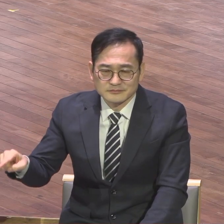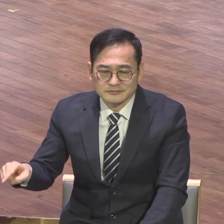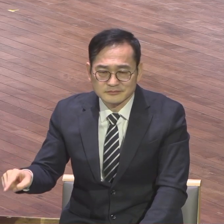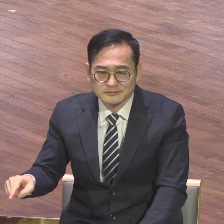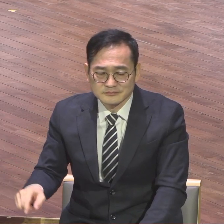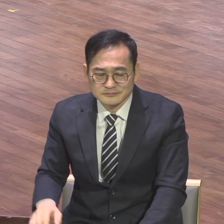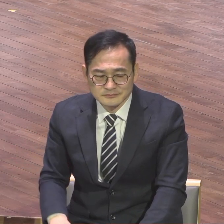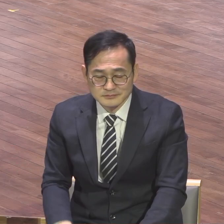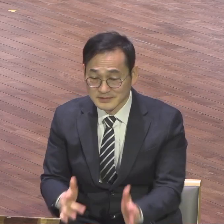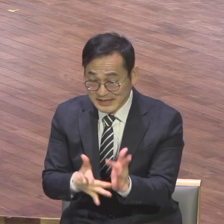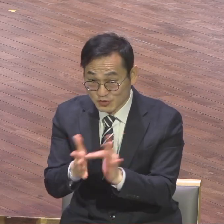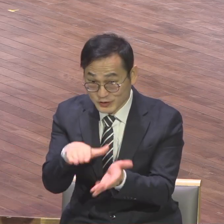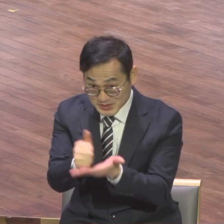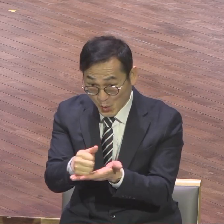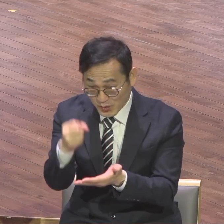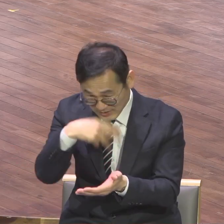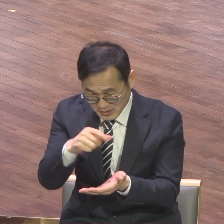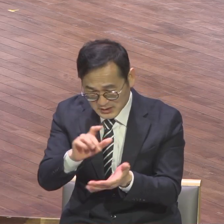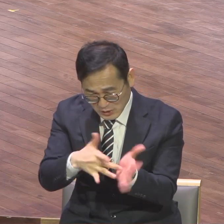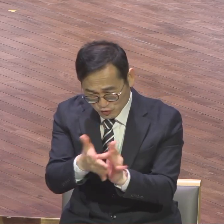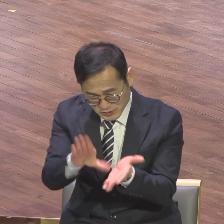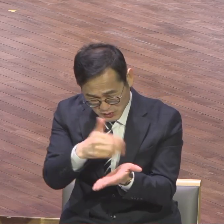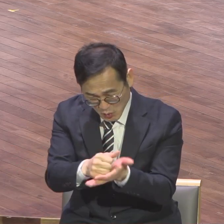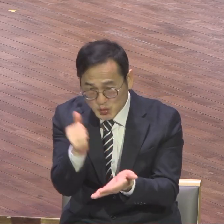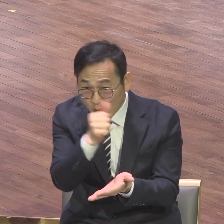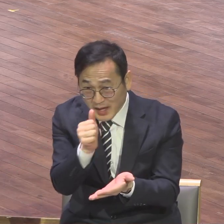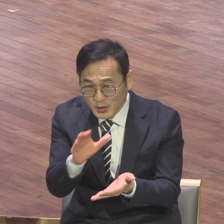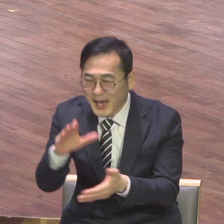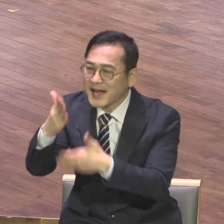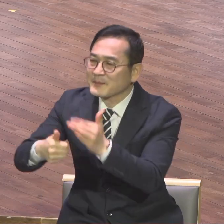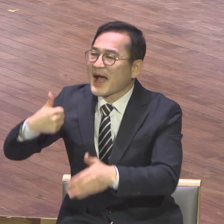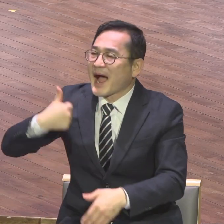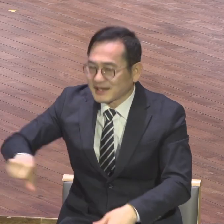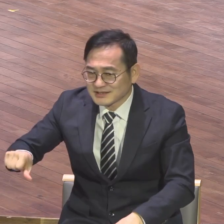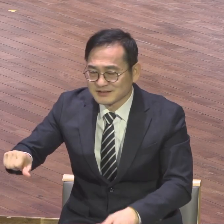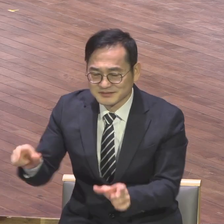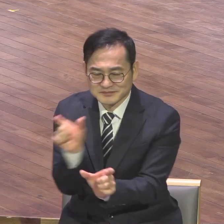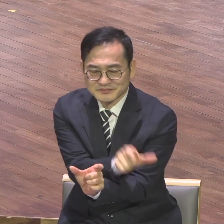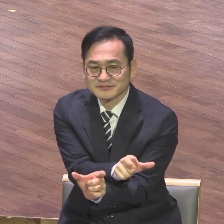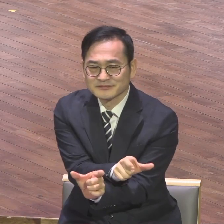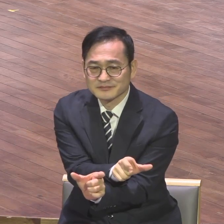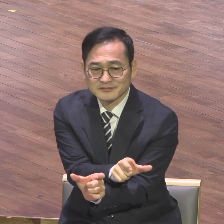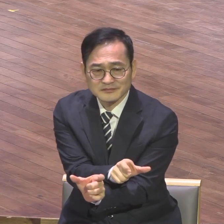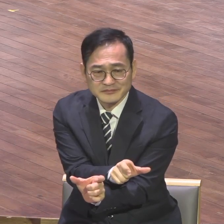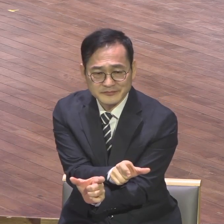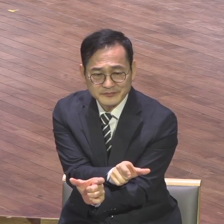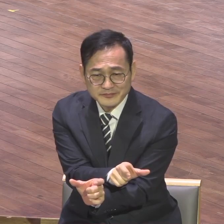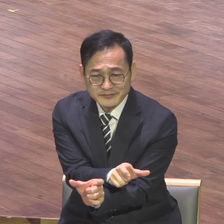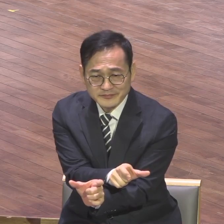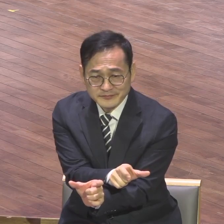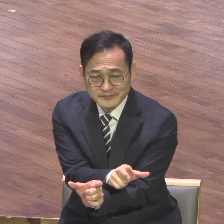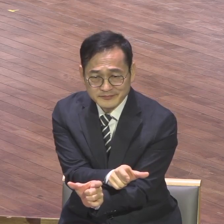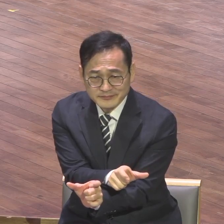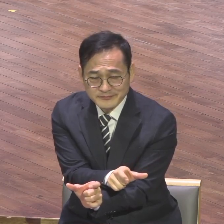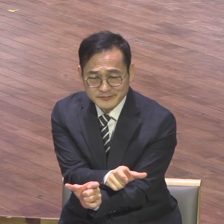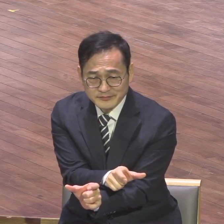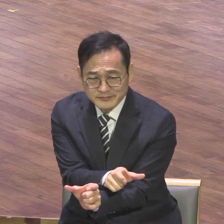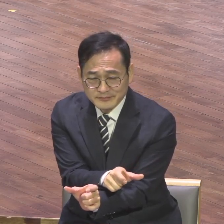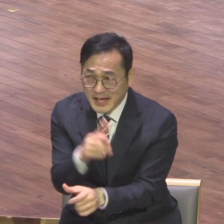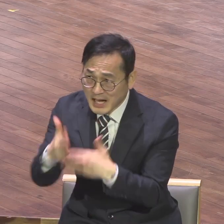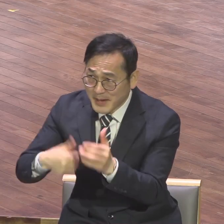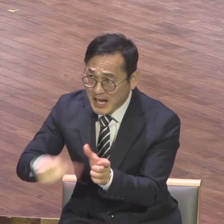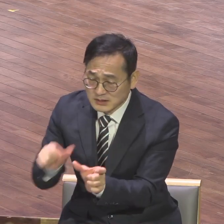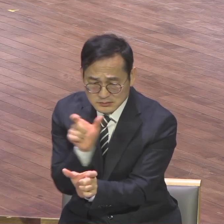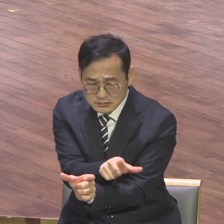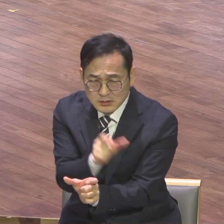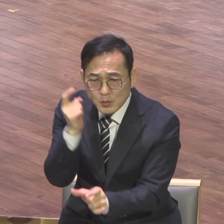자, 여기서요, 예수님을 가르쳐서 하나님 아들 이렇게 말하고 있는 의미가